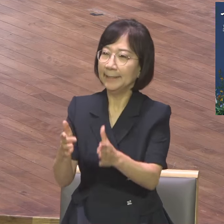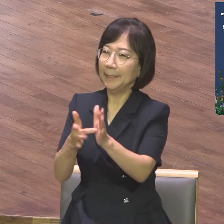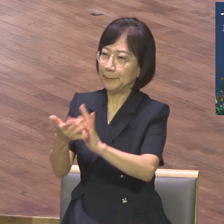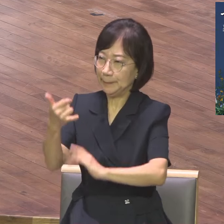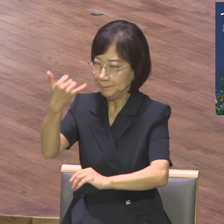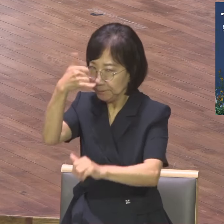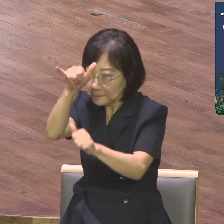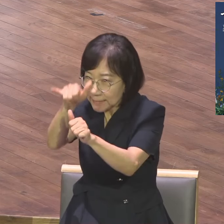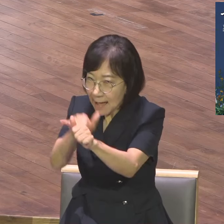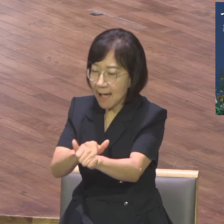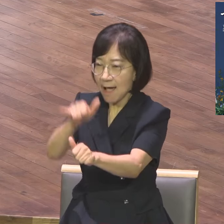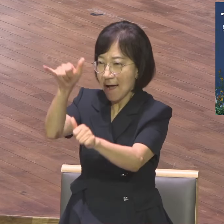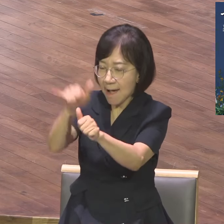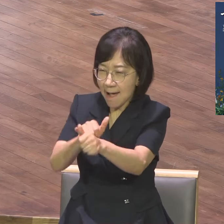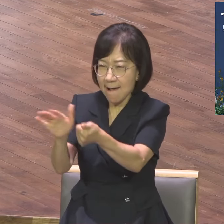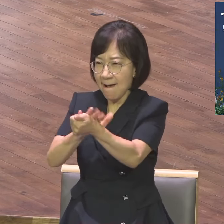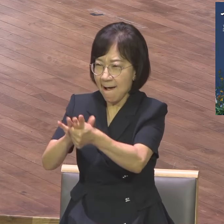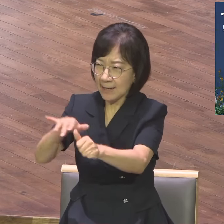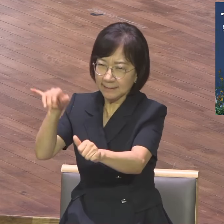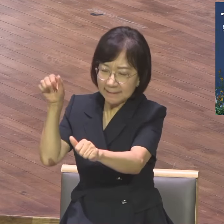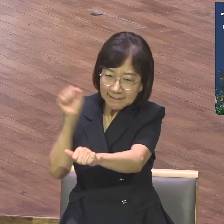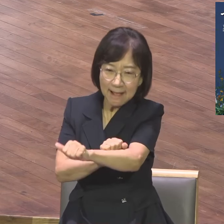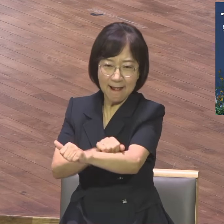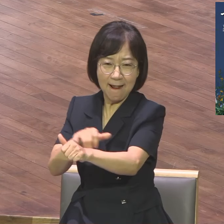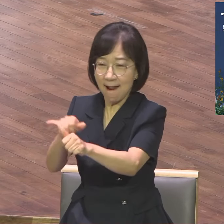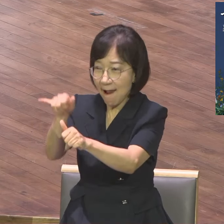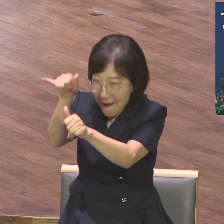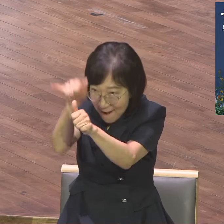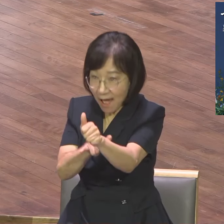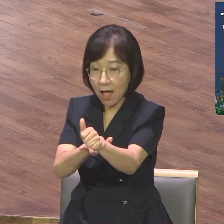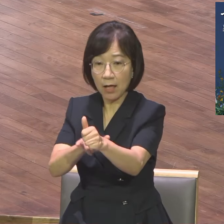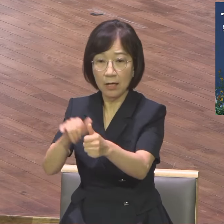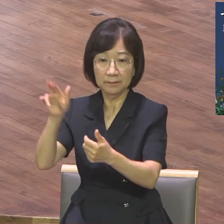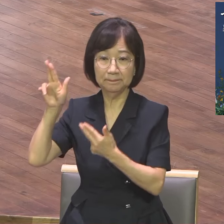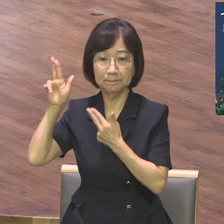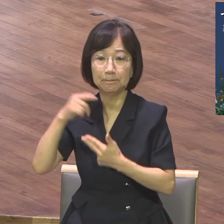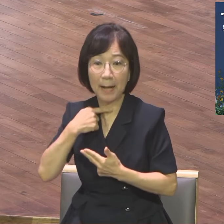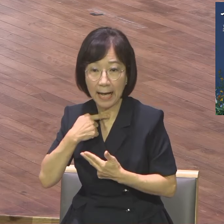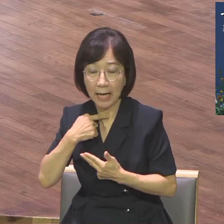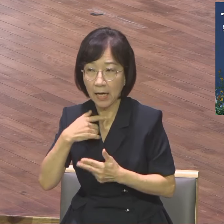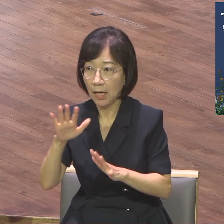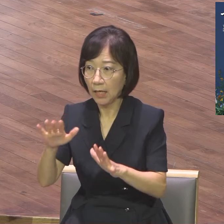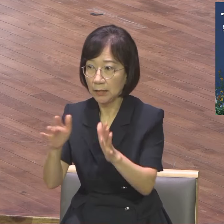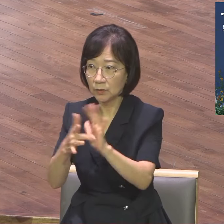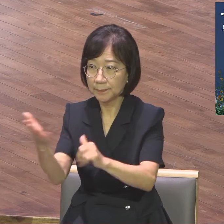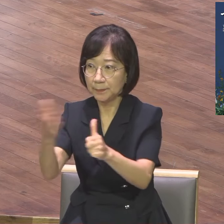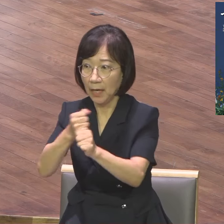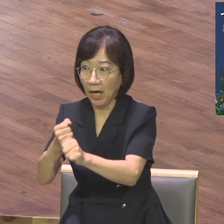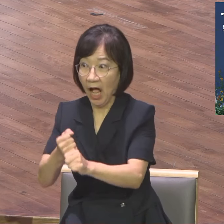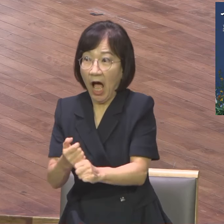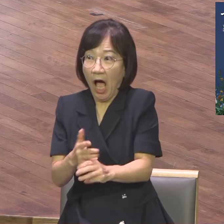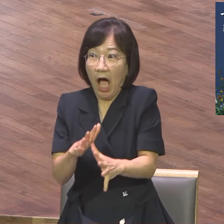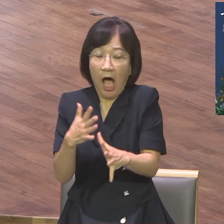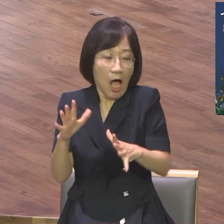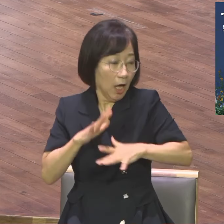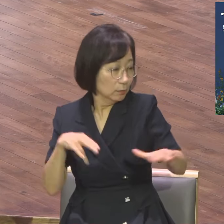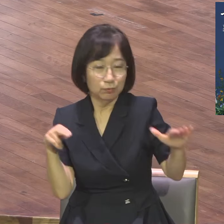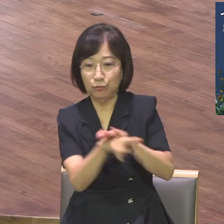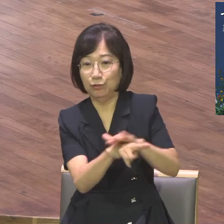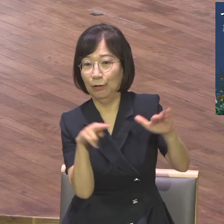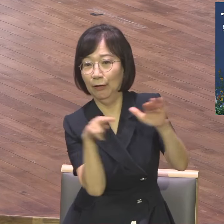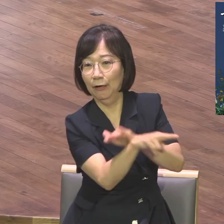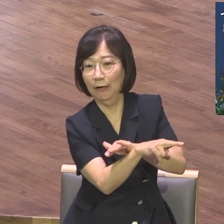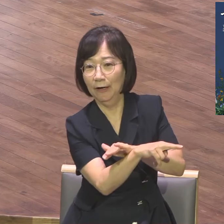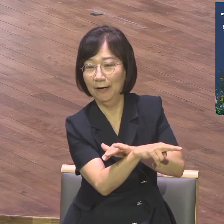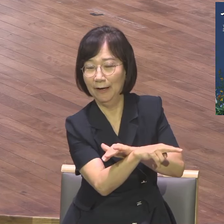예수님 잡히니까 이런 베드로도 다른 제자들과 같이 도망쳐버리죠. 왔다 갔다 합니다. 왔다 갔다